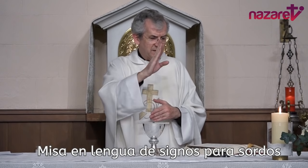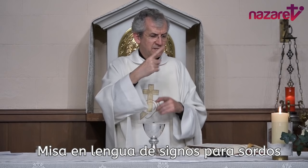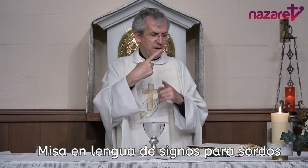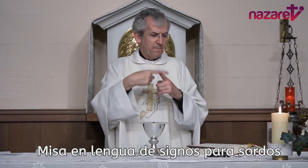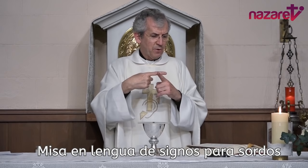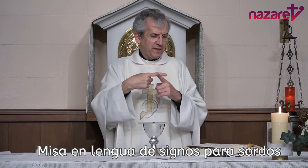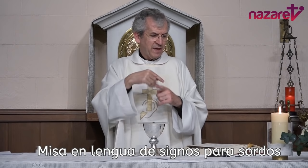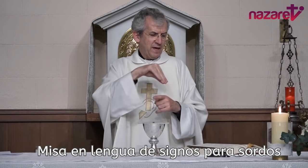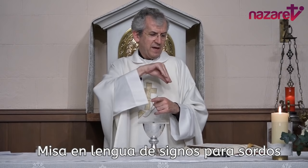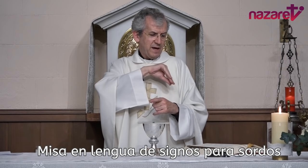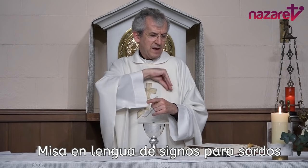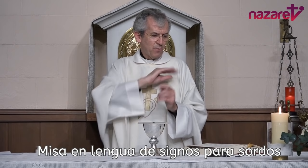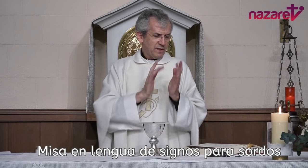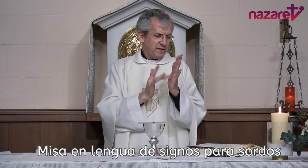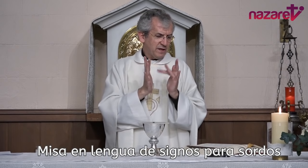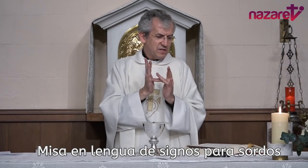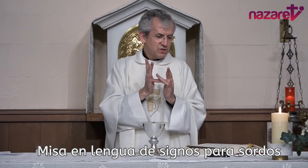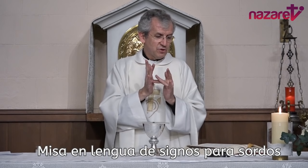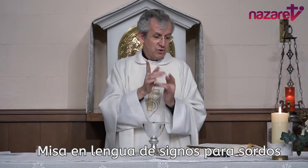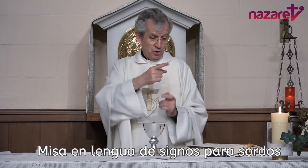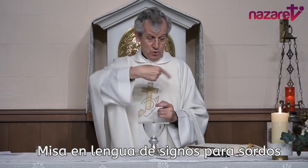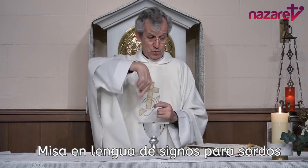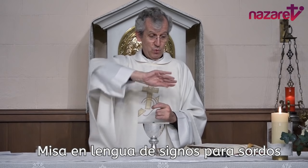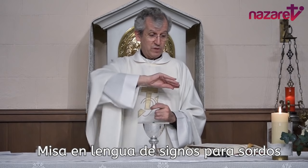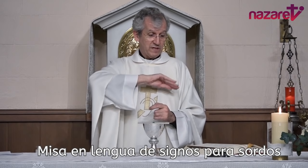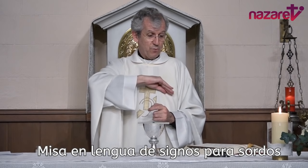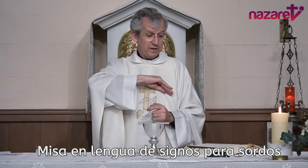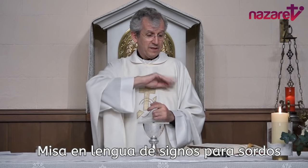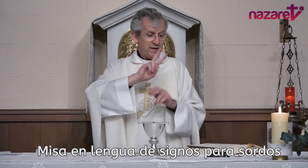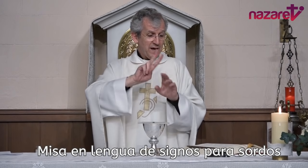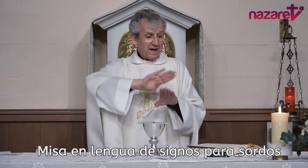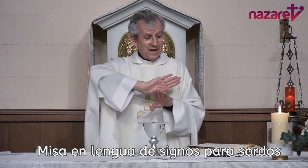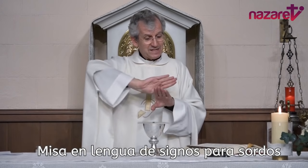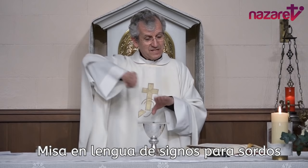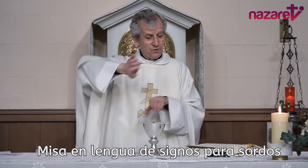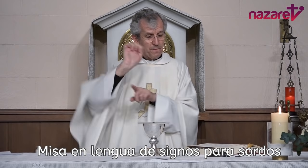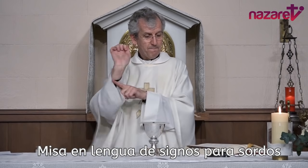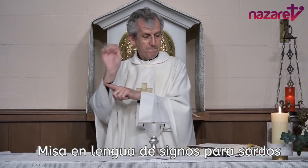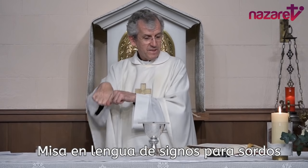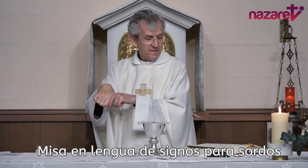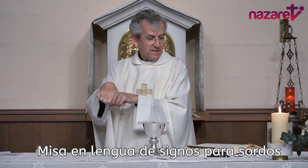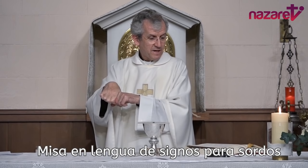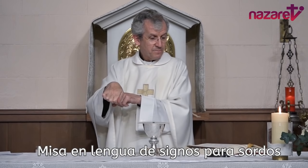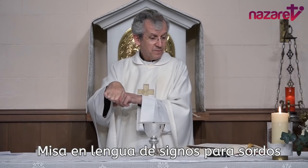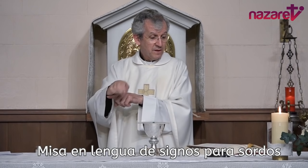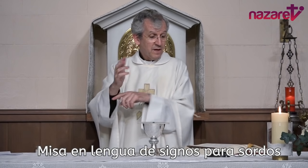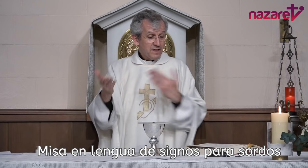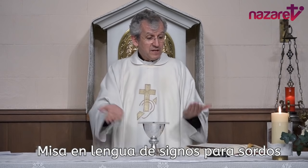fieles, porque en la muerte de Cristo, nuestra muerte ha sido vencida, y en